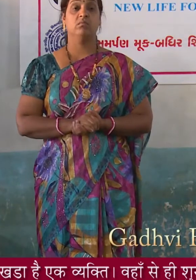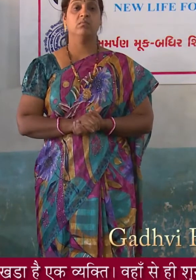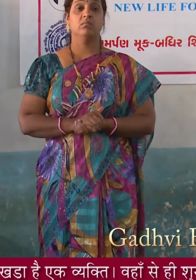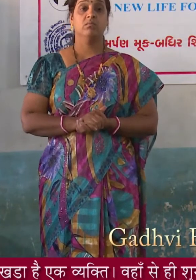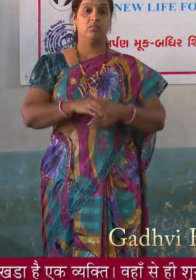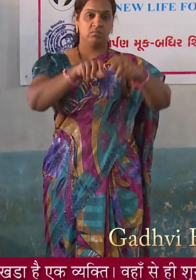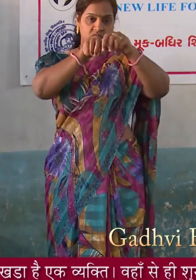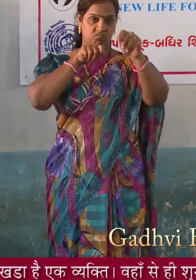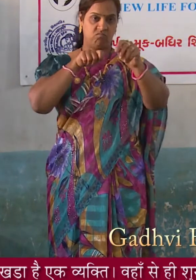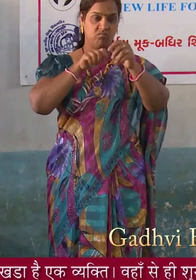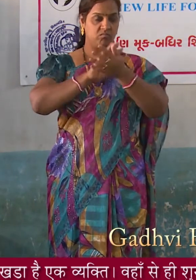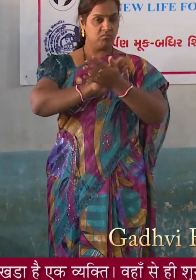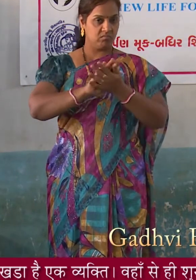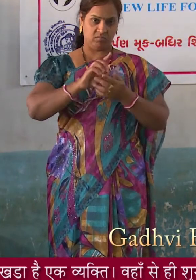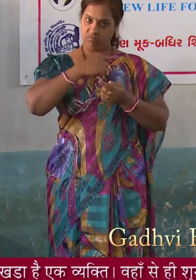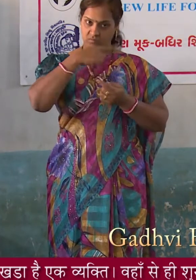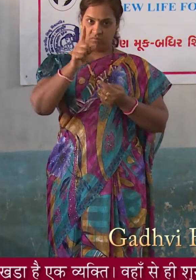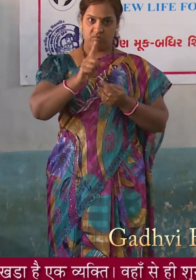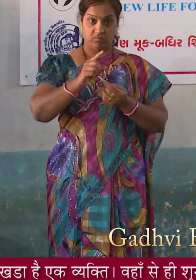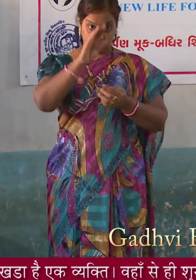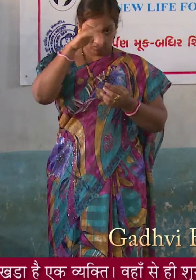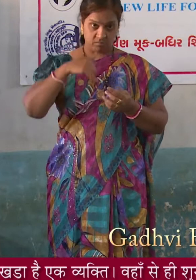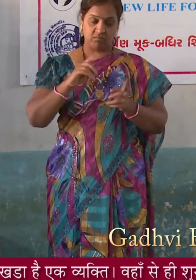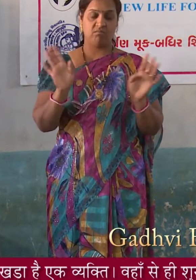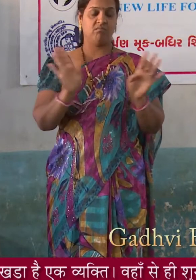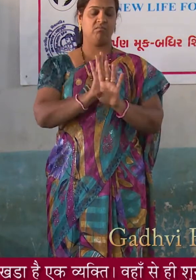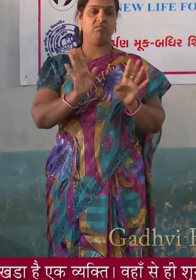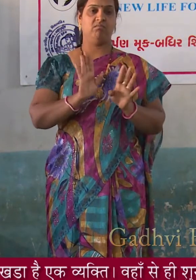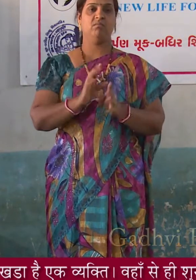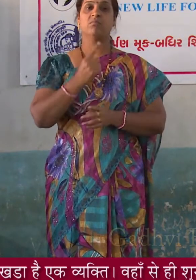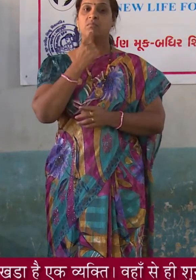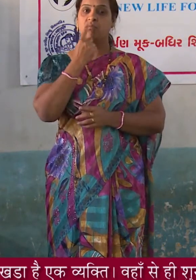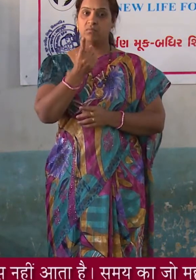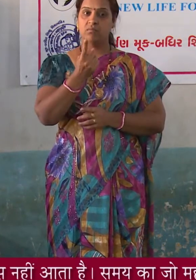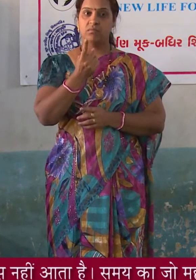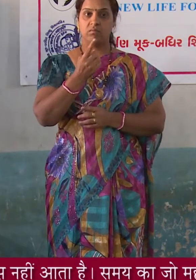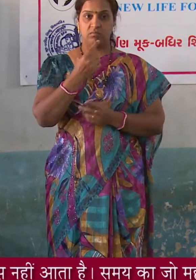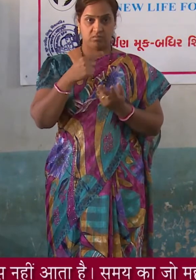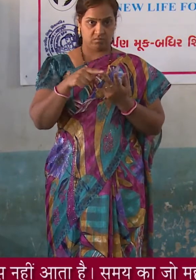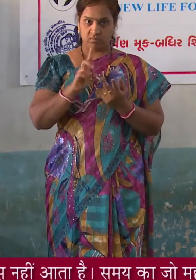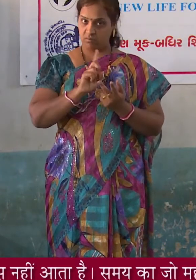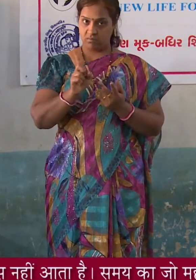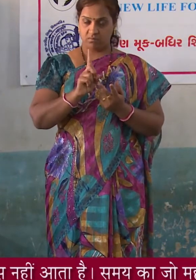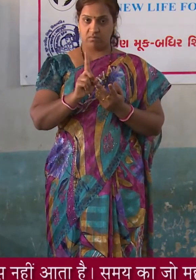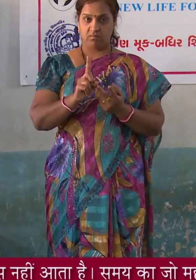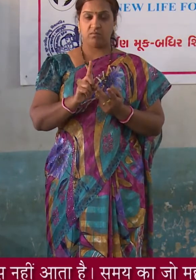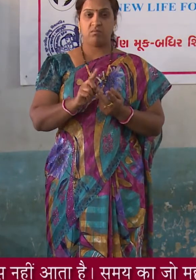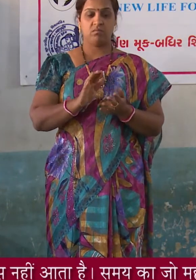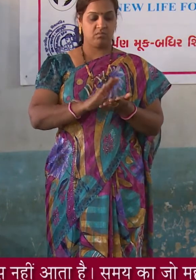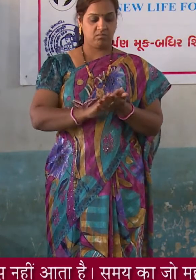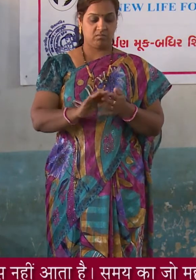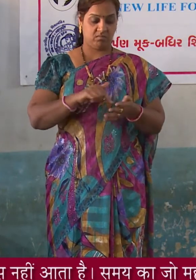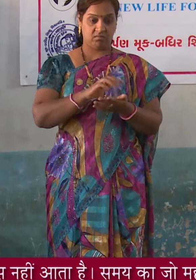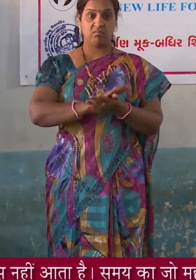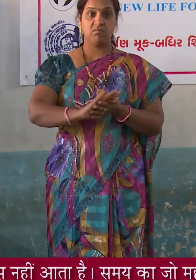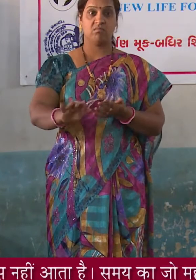कमान से निकला हुआ तीर, मुख से निकला हुआ वचन और हाथ से निकल गया